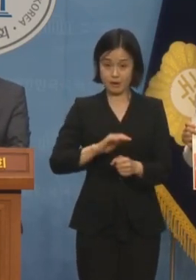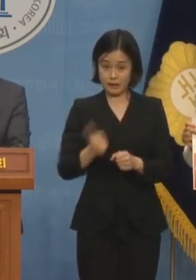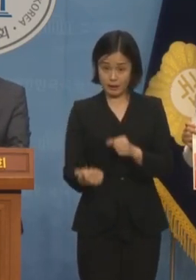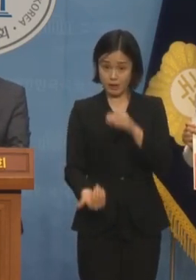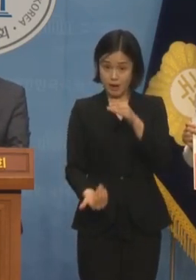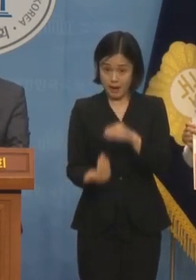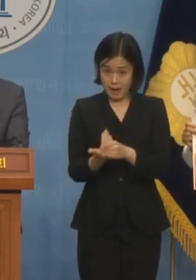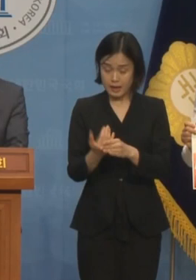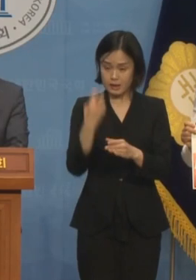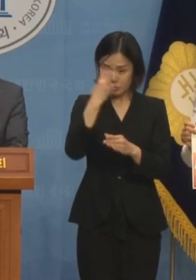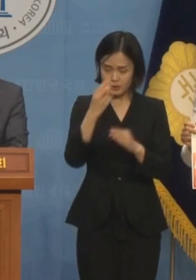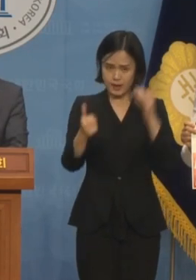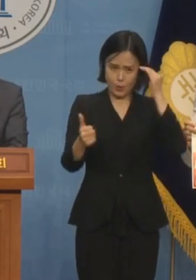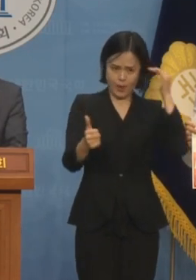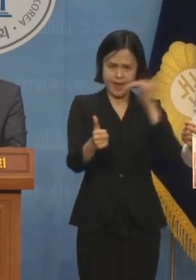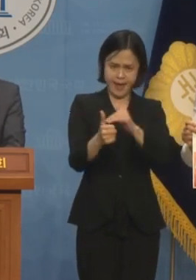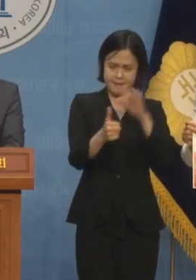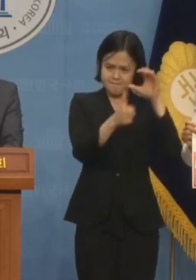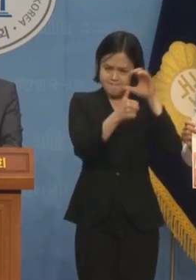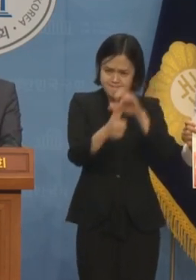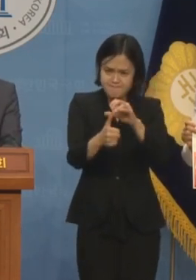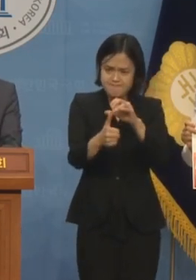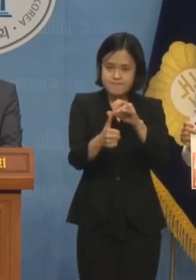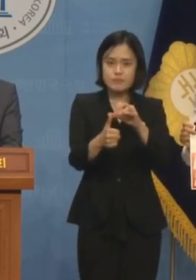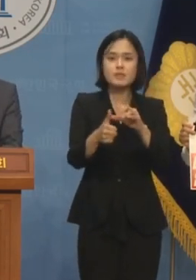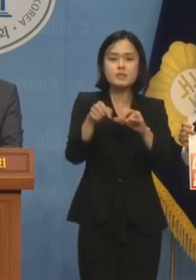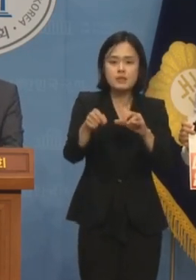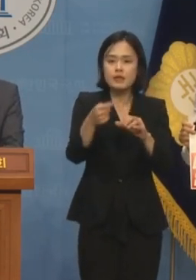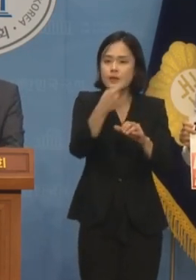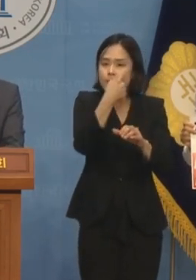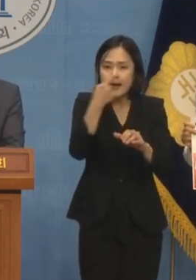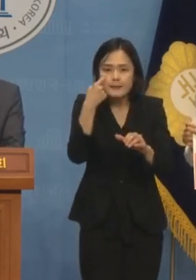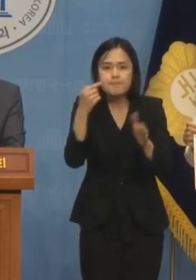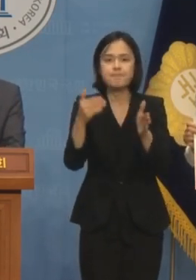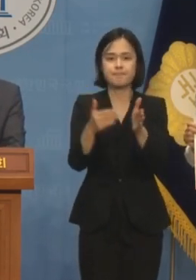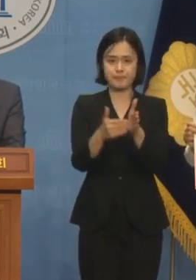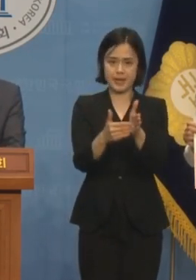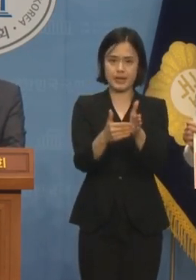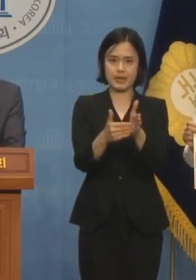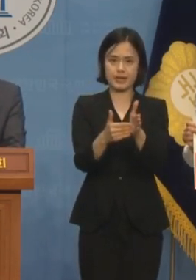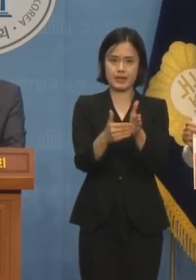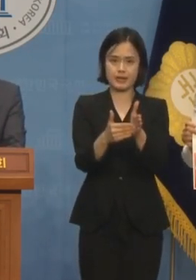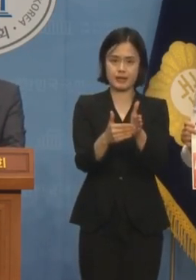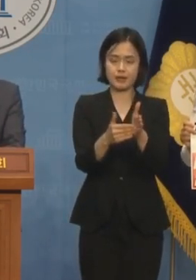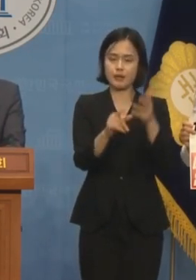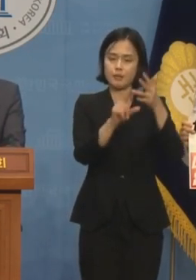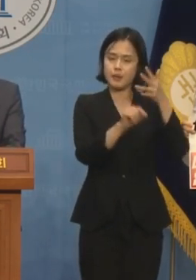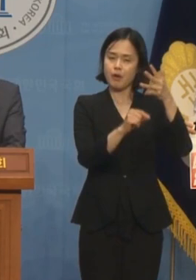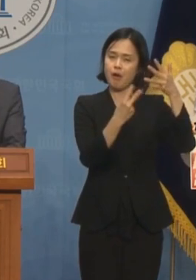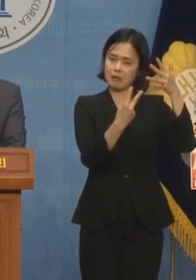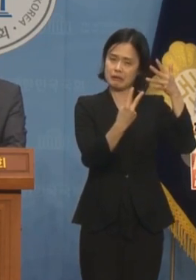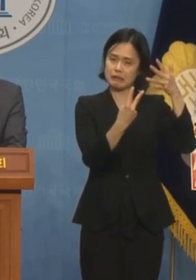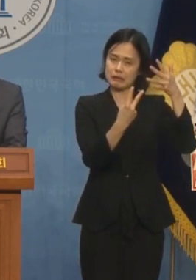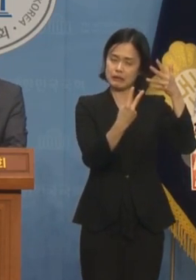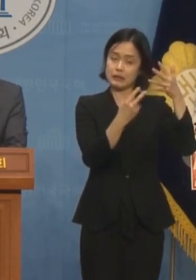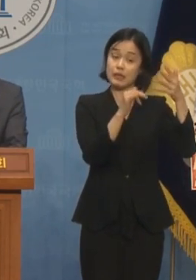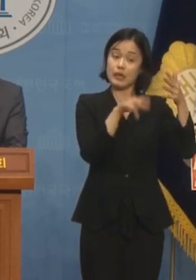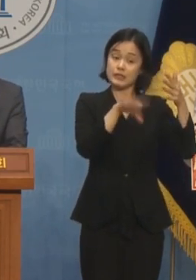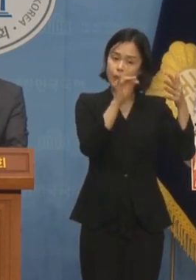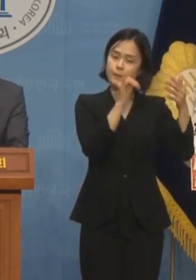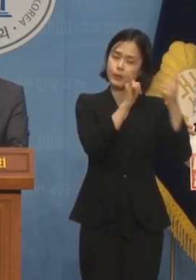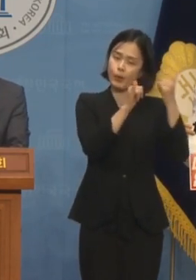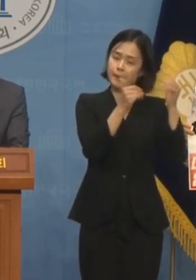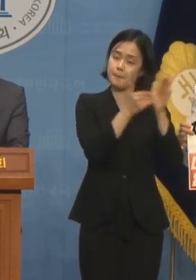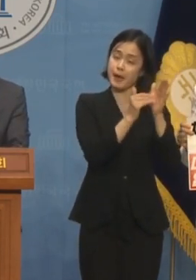주도한 정황이 구체적으로 드러났습니다. 윤석열과 이종섭의 8월 2일 첫 통화 이후에 가장 먼저 움직인